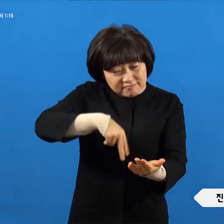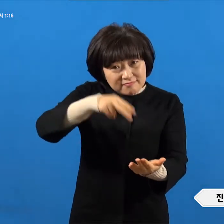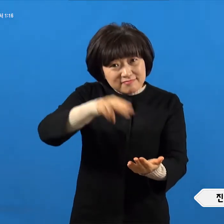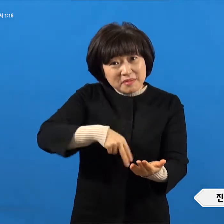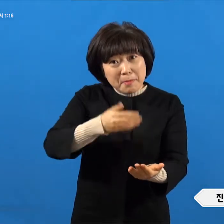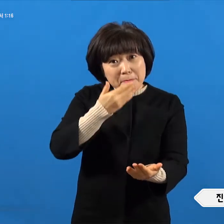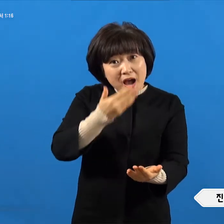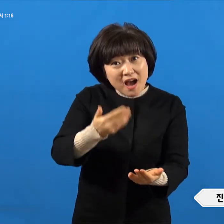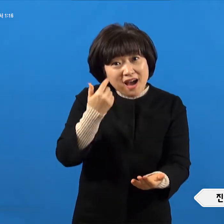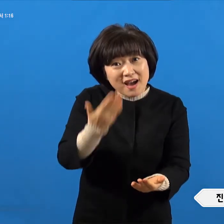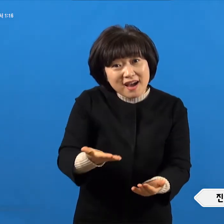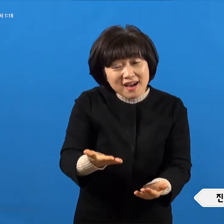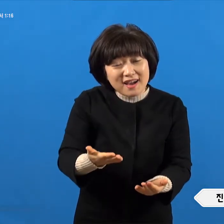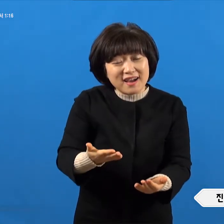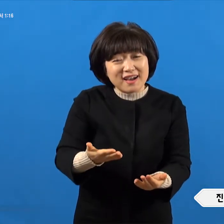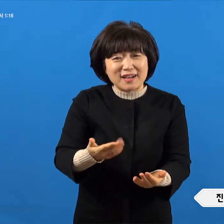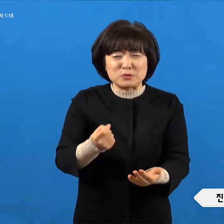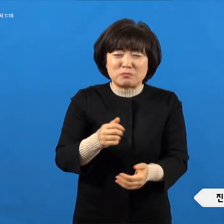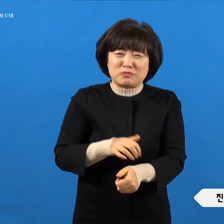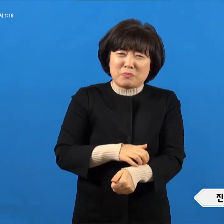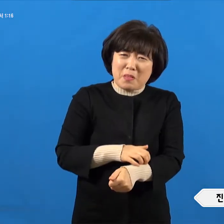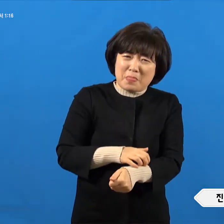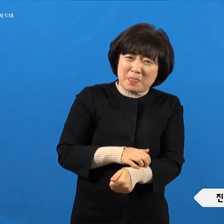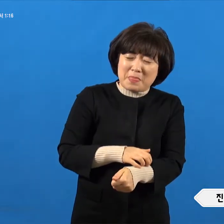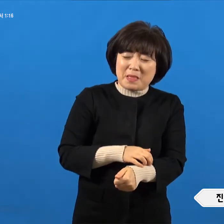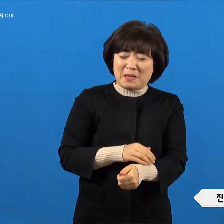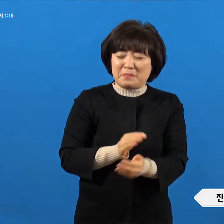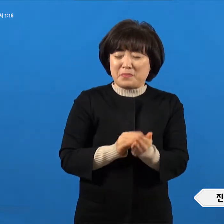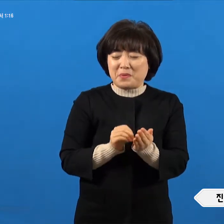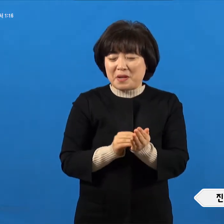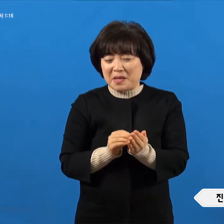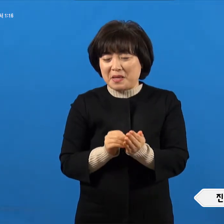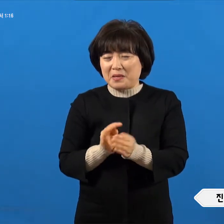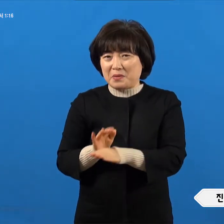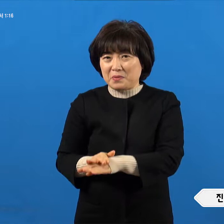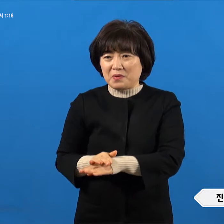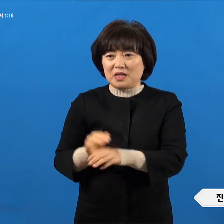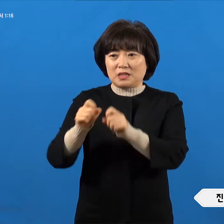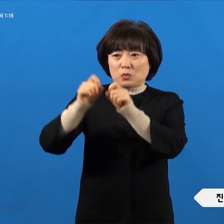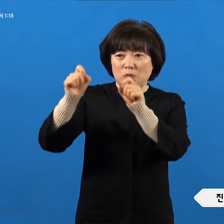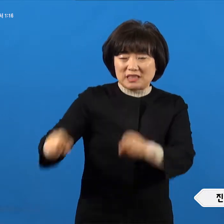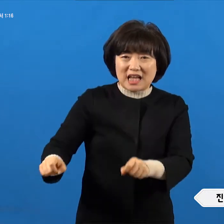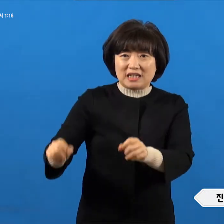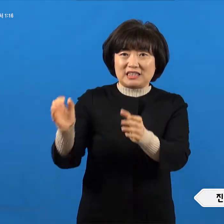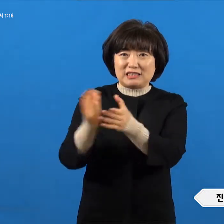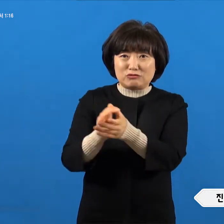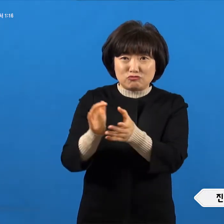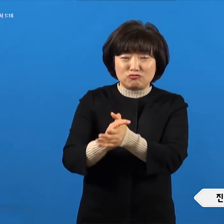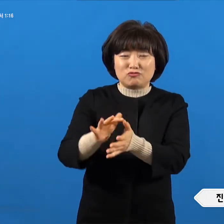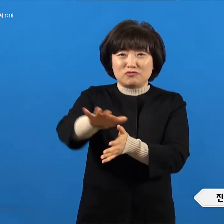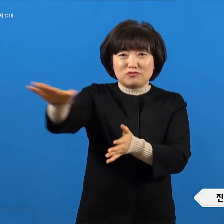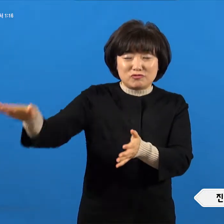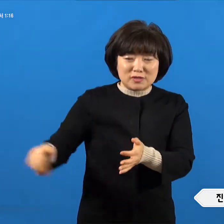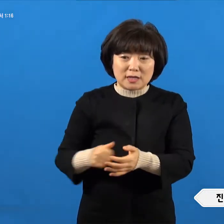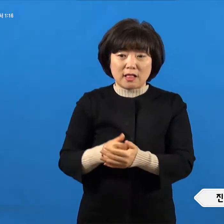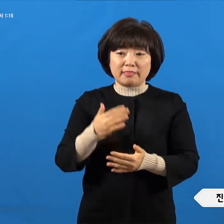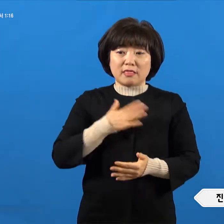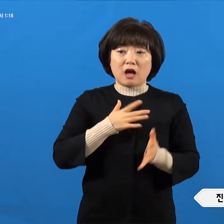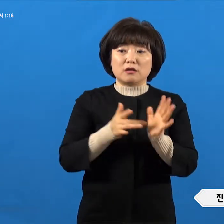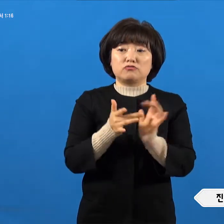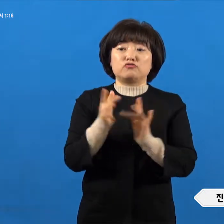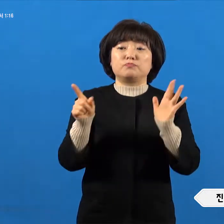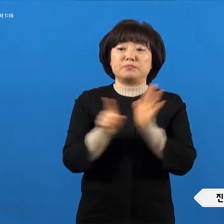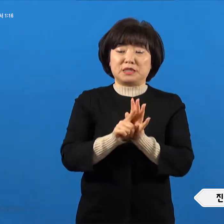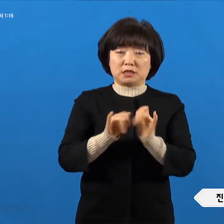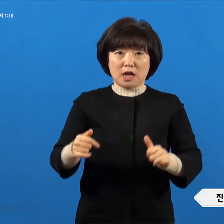불편한 마음을 가지고 있지는 않습니까? 동창회에서, 동호회에서, 회식이나 친구들 사이에서 내가 크리스찬이라는